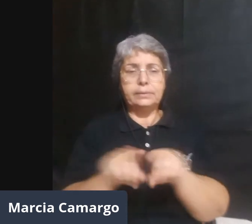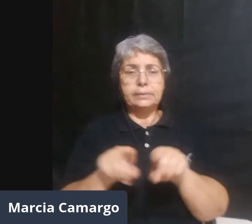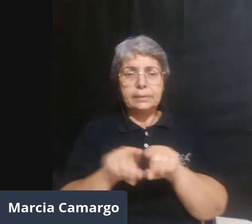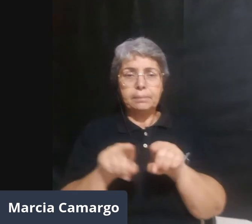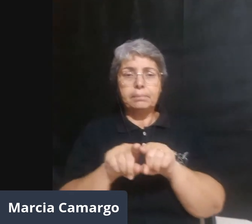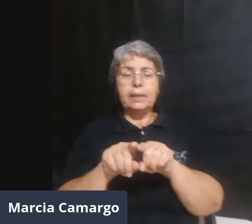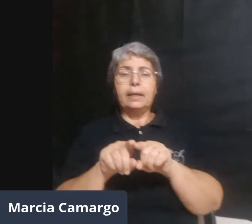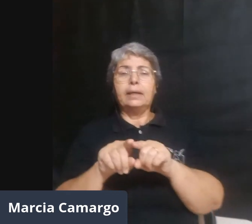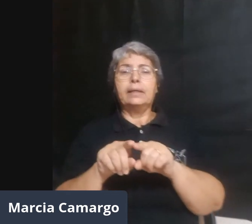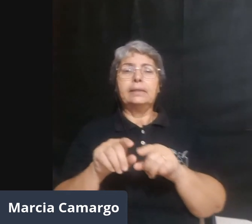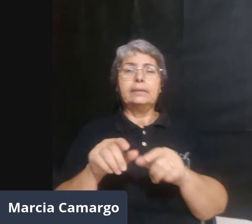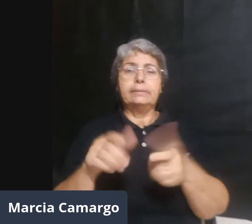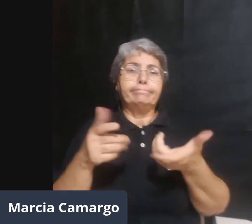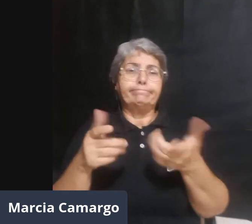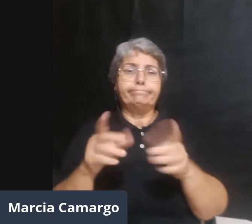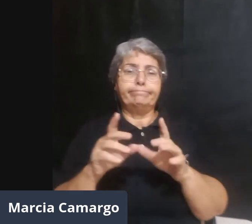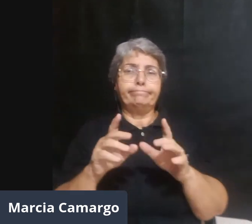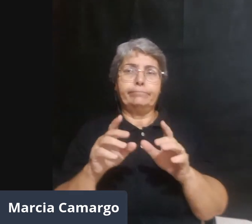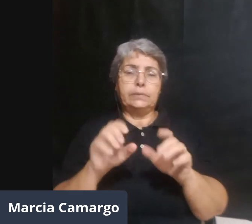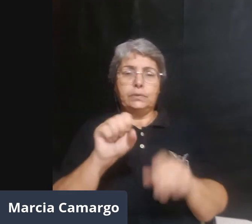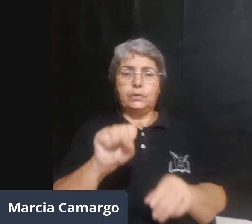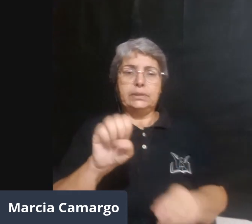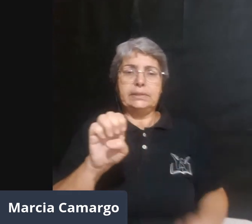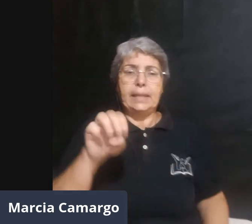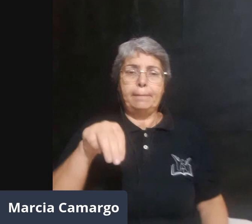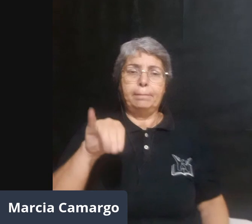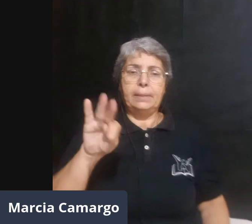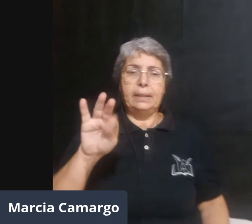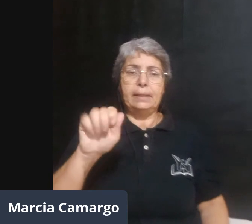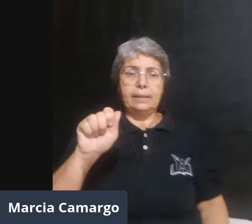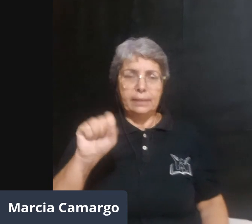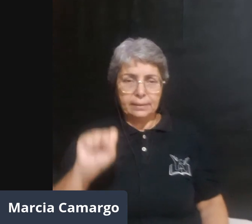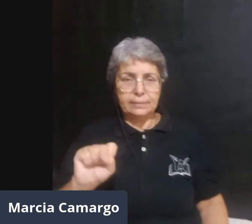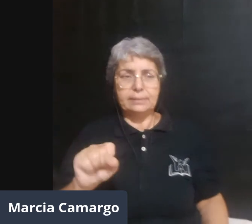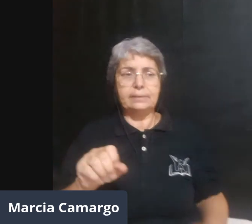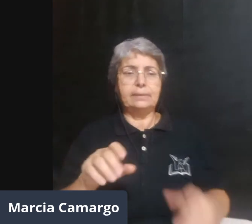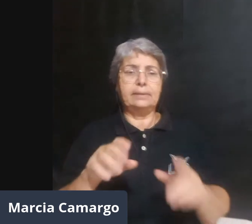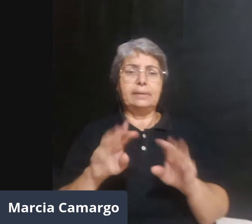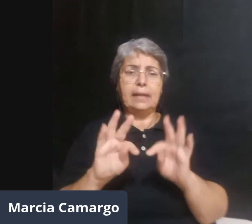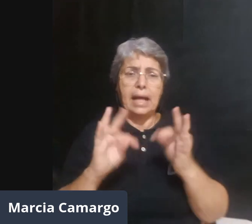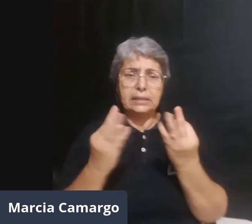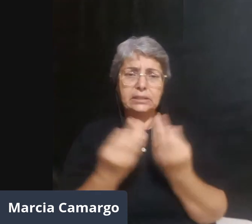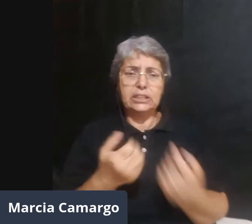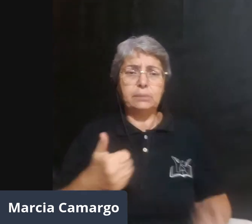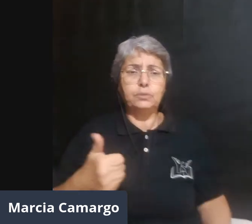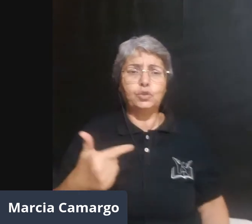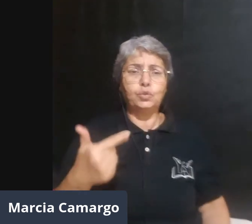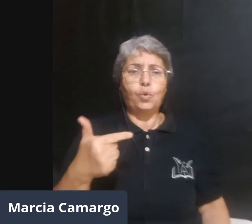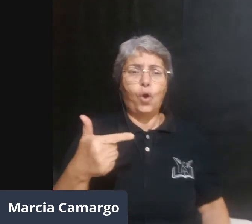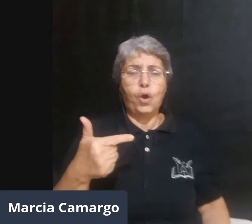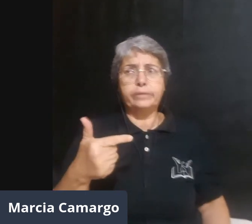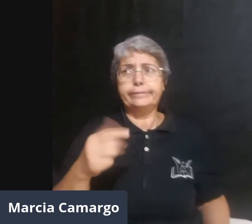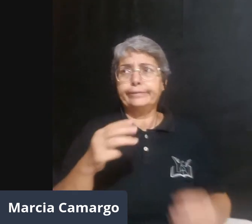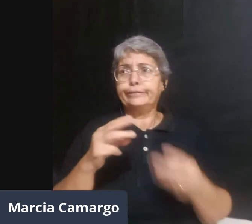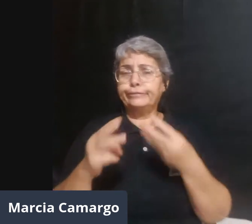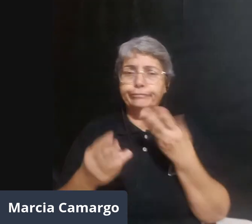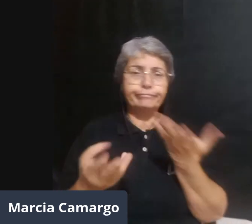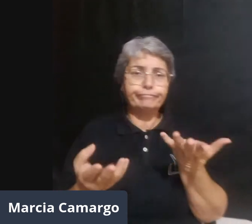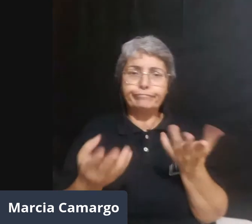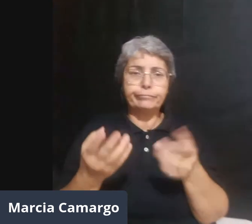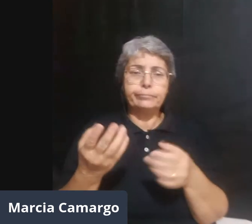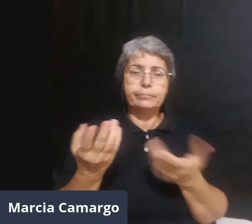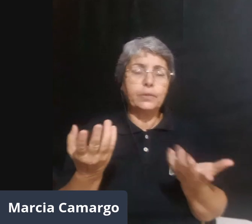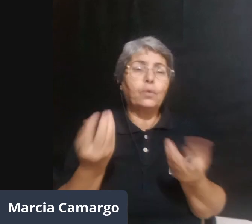as 10 tribos de Israel, depois os judeus como nação, e assim tem sido com o povo e com a liderança